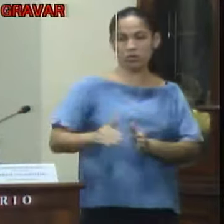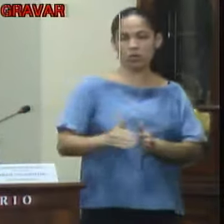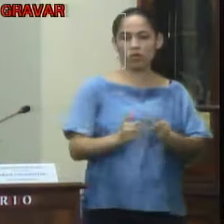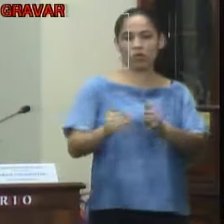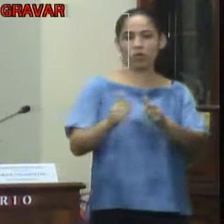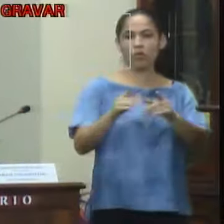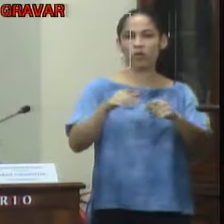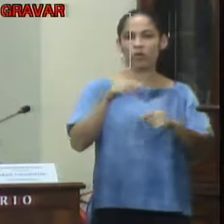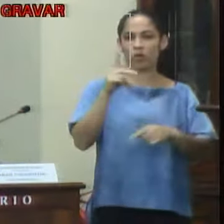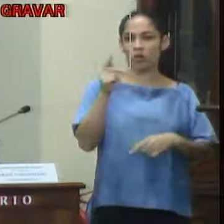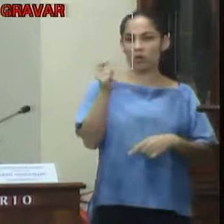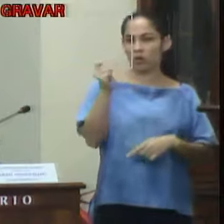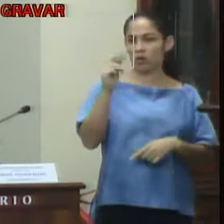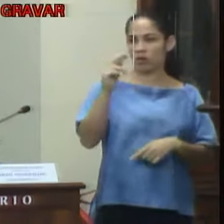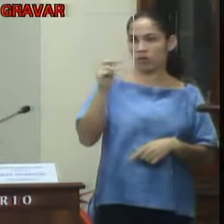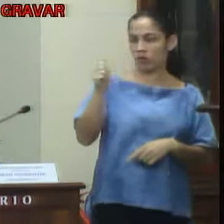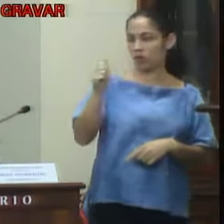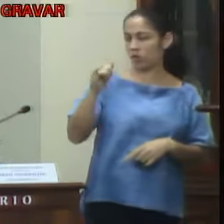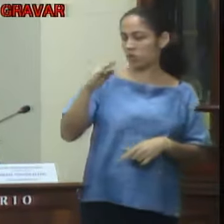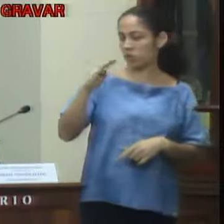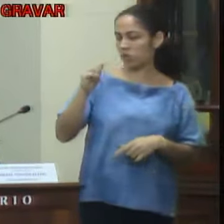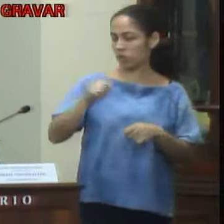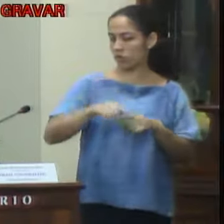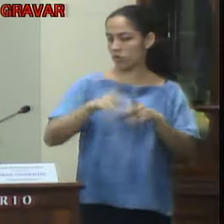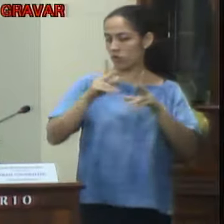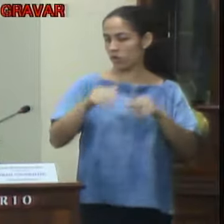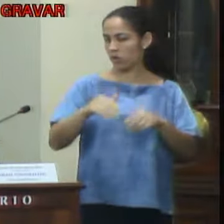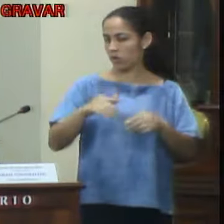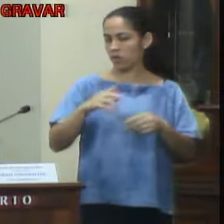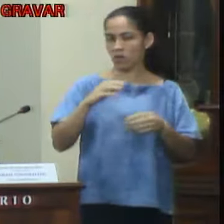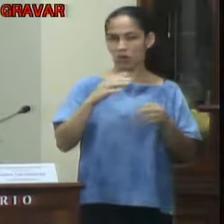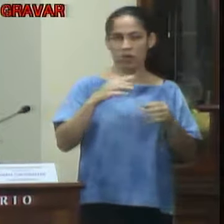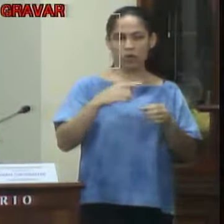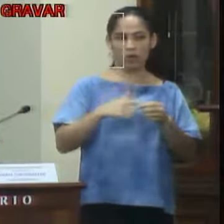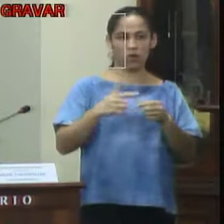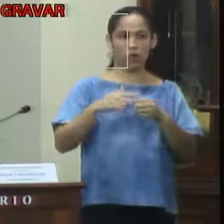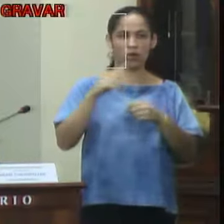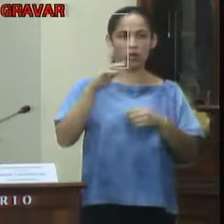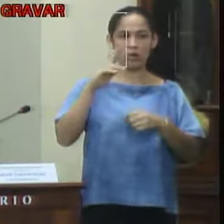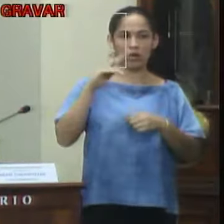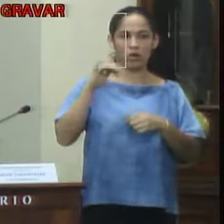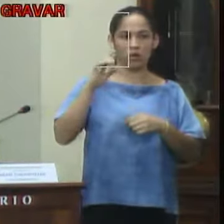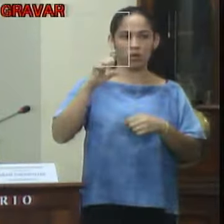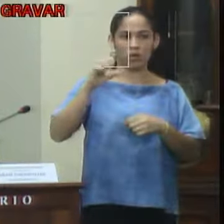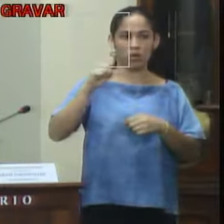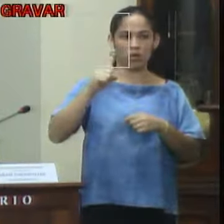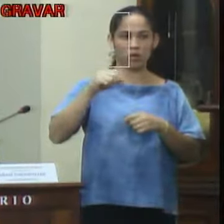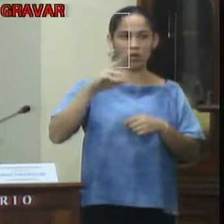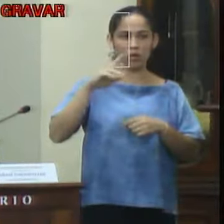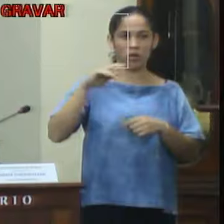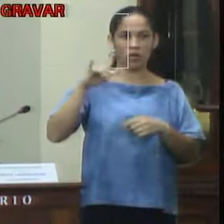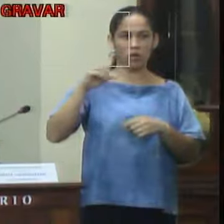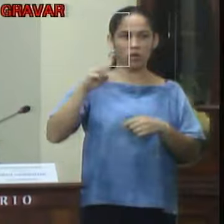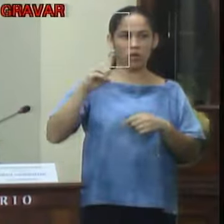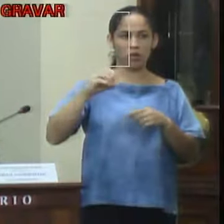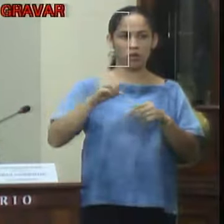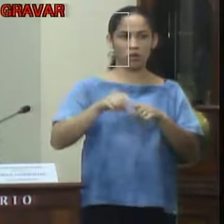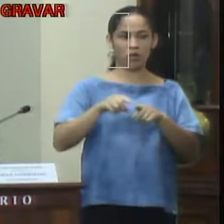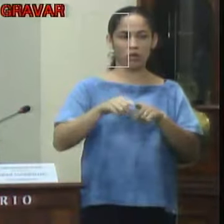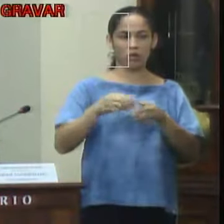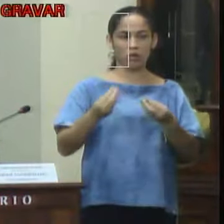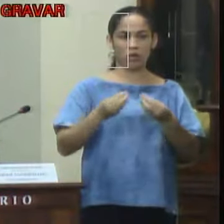sugestão aventada foi a mesma adotada na cidade de Três Rios, que, enfrentando os mesmos problemas, decidiram investir na estruturação dos